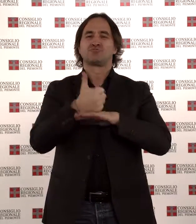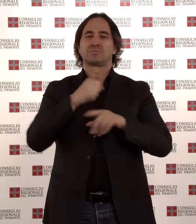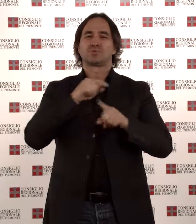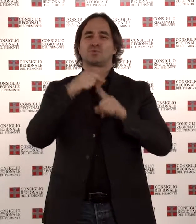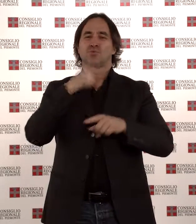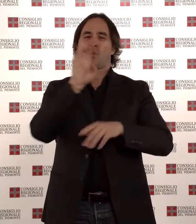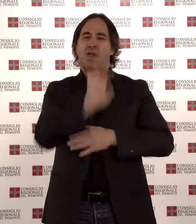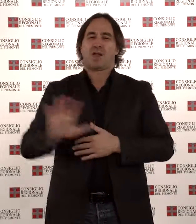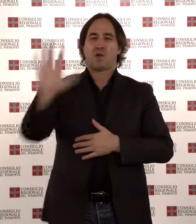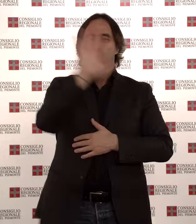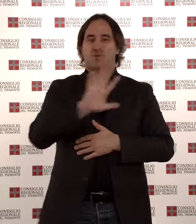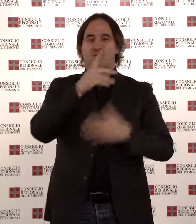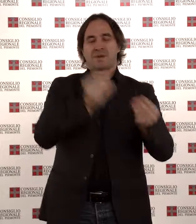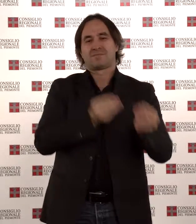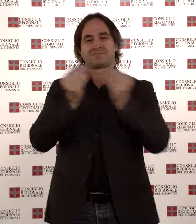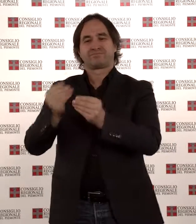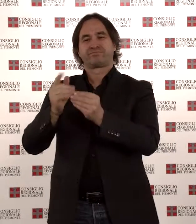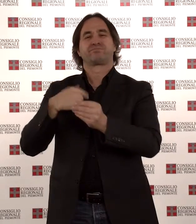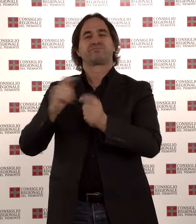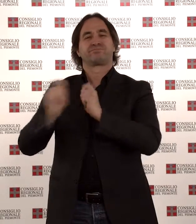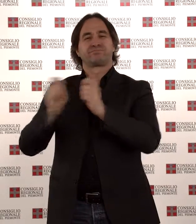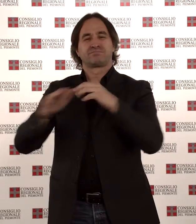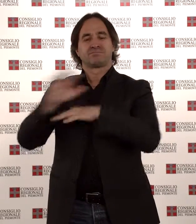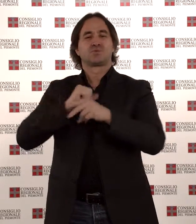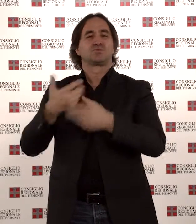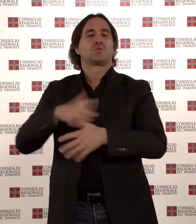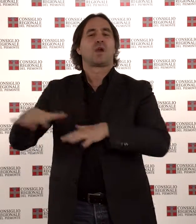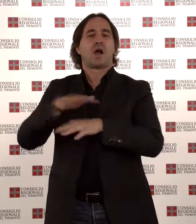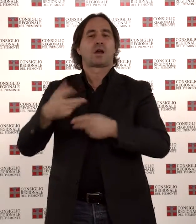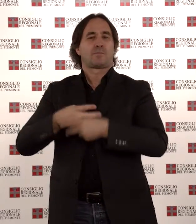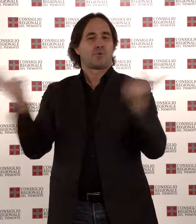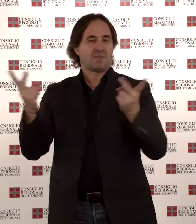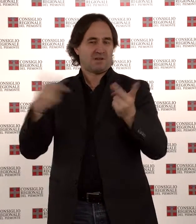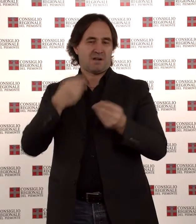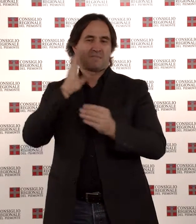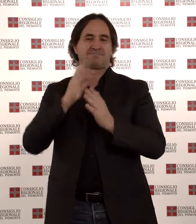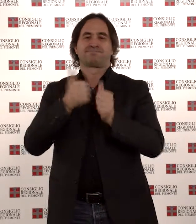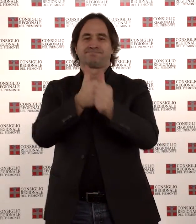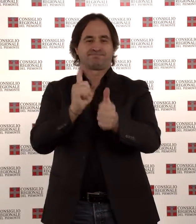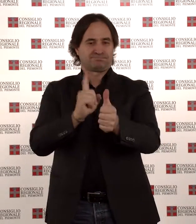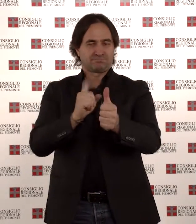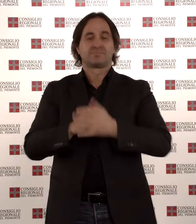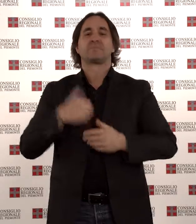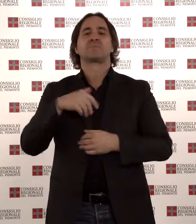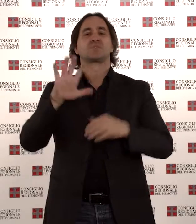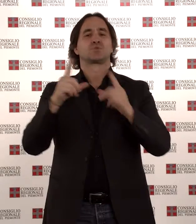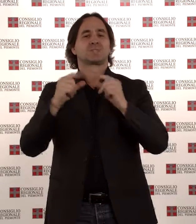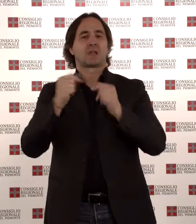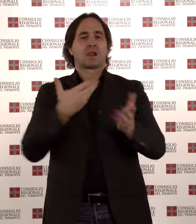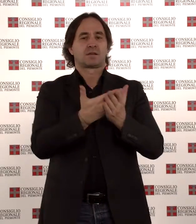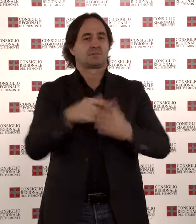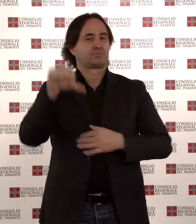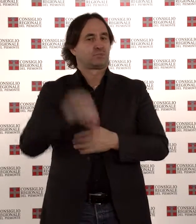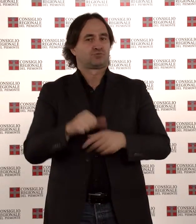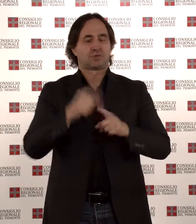direttiva europea alla disciplina del commercio su aree pubbliche. Bocciato un documento del Movimento 5 Stelle, sospeso quello